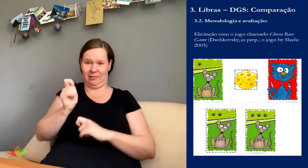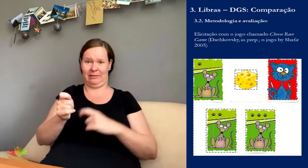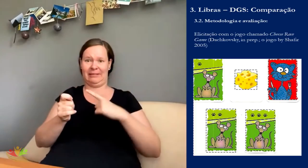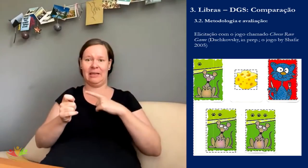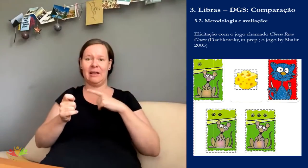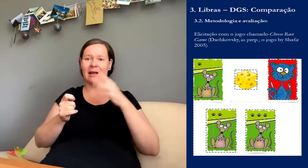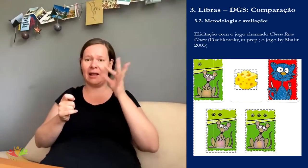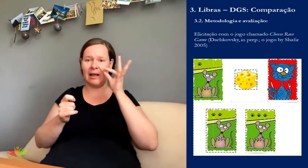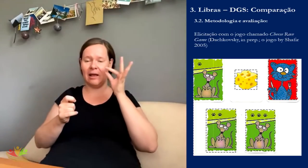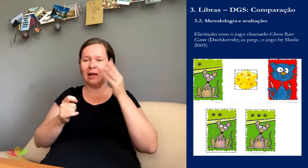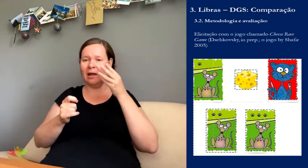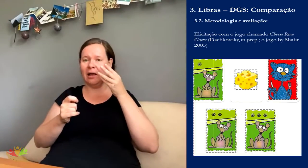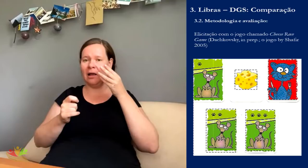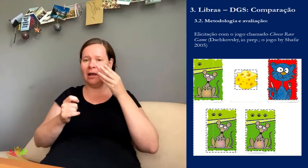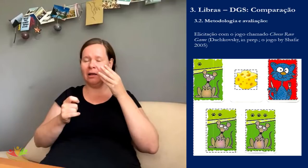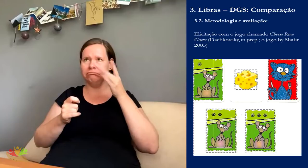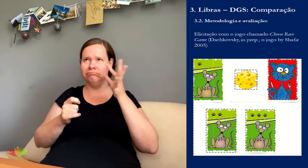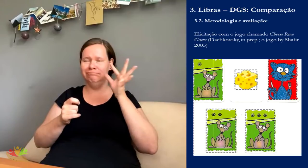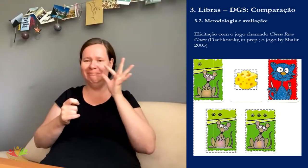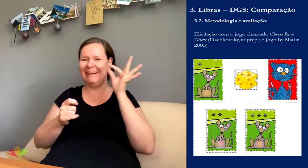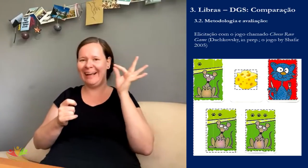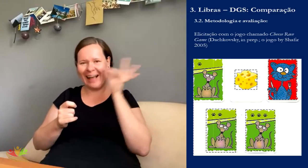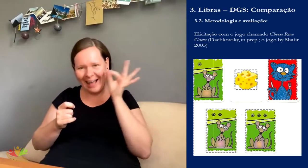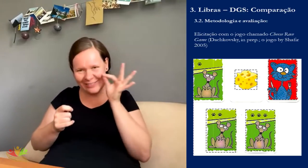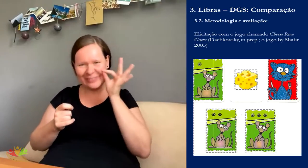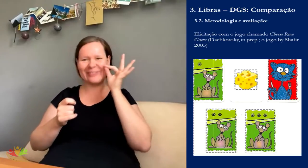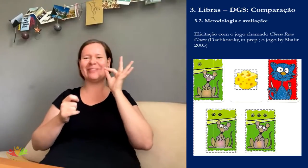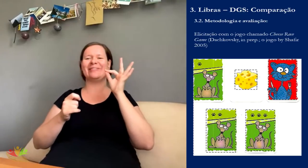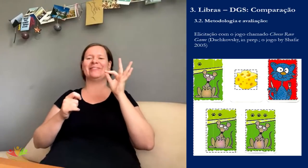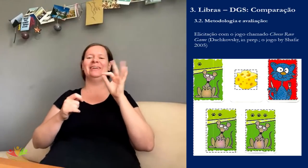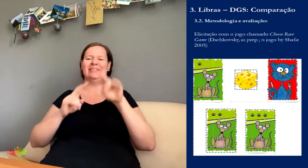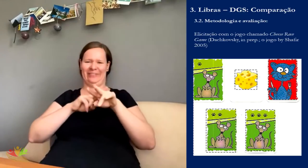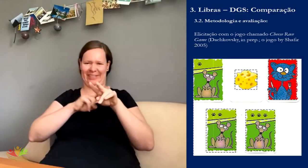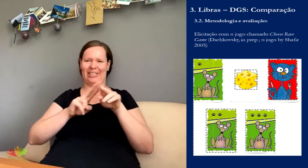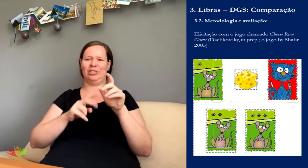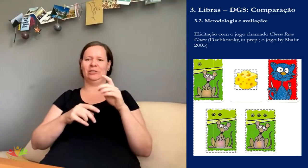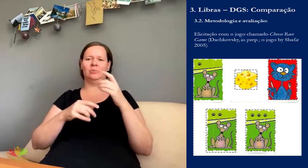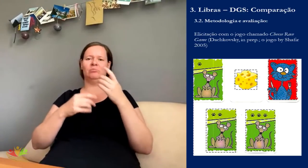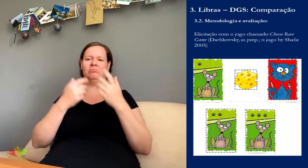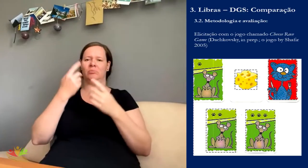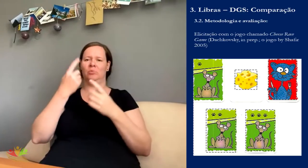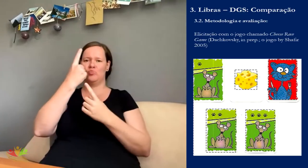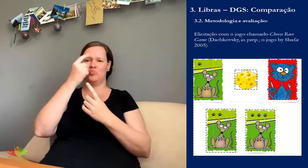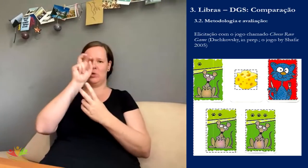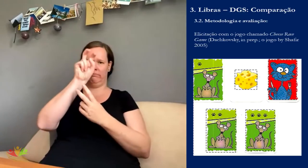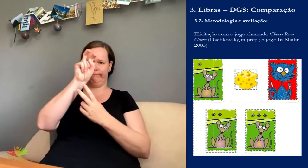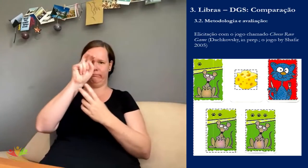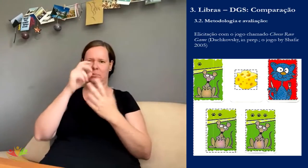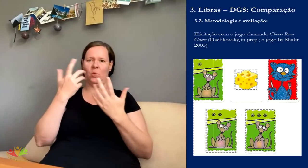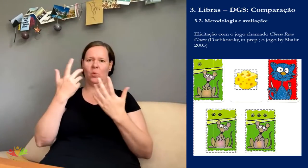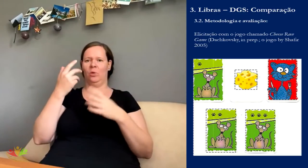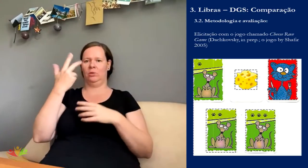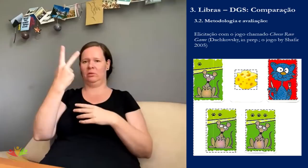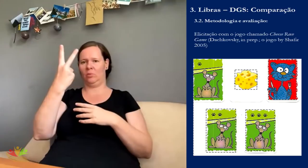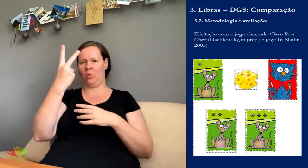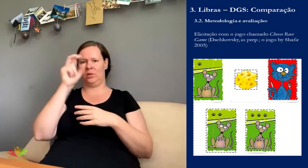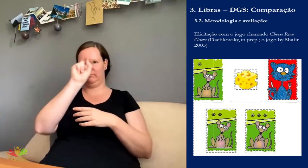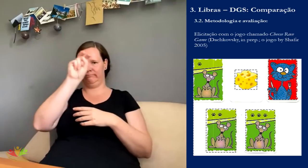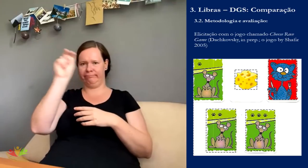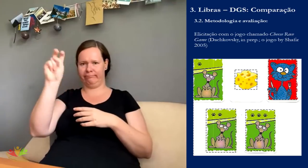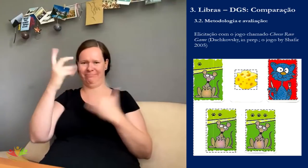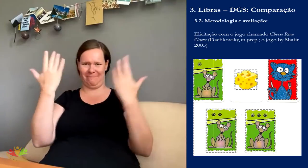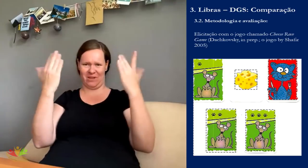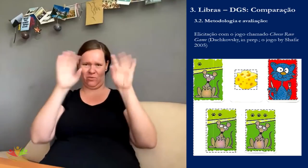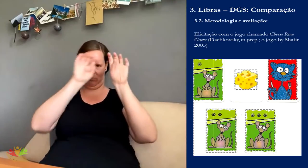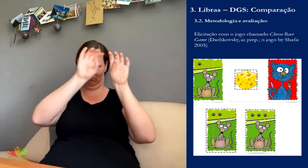muito simples nesse jogo. É um jogo de cartas, né, que envolve esses personagens, que é um gato, que ele está em